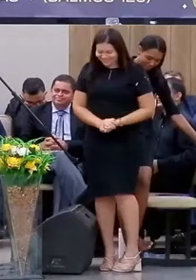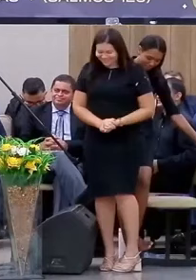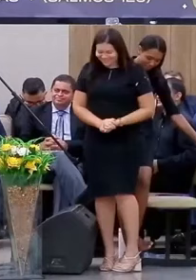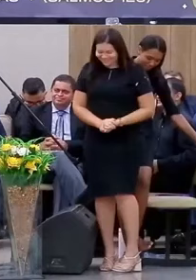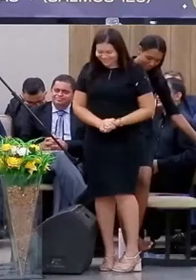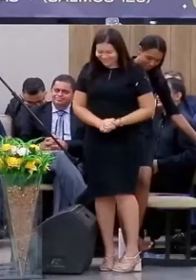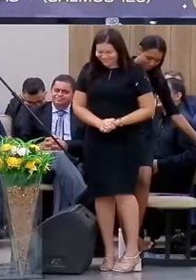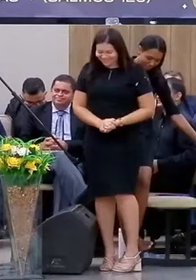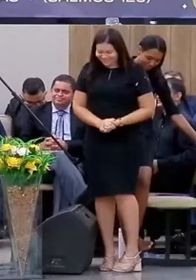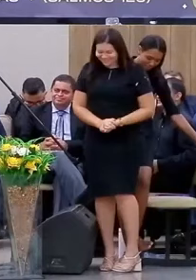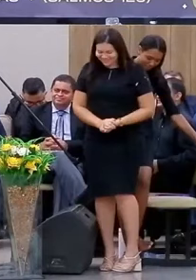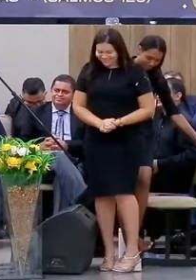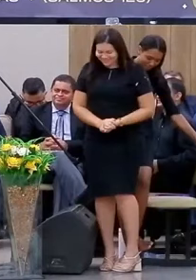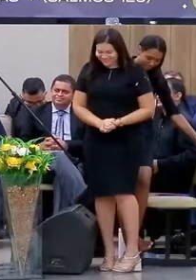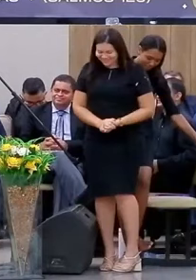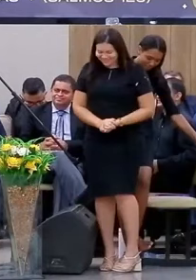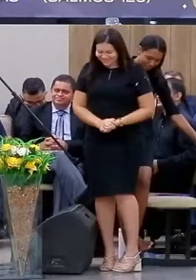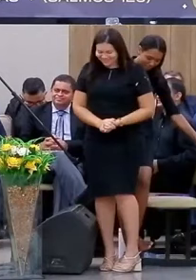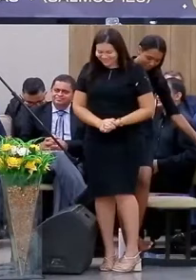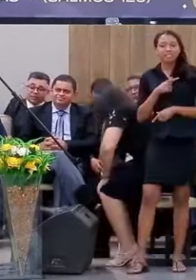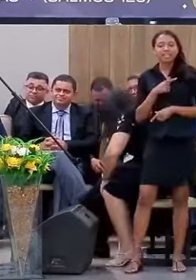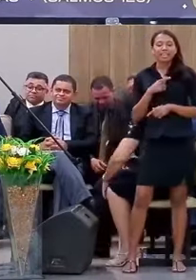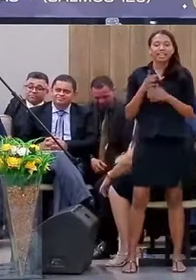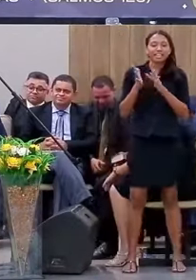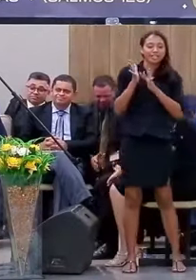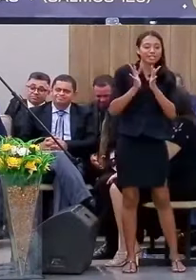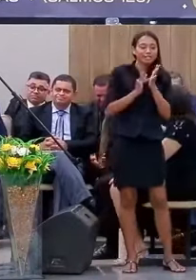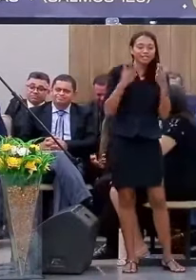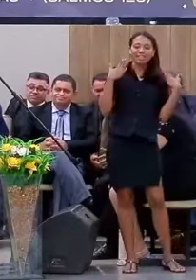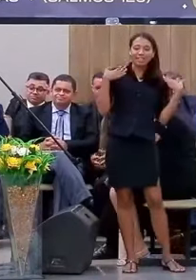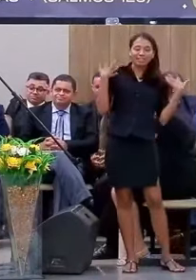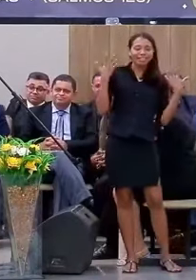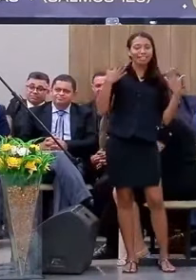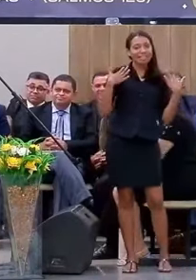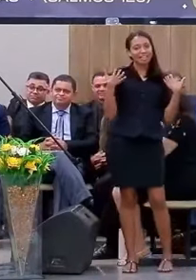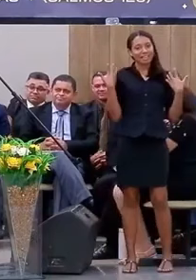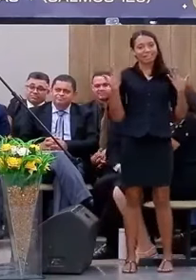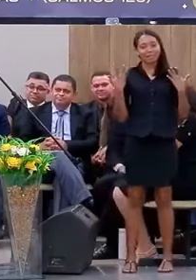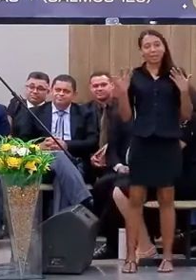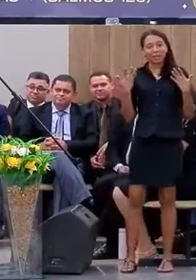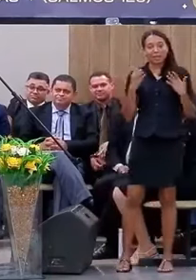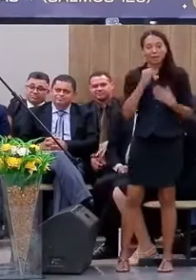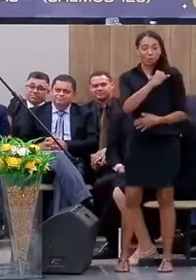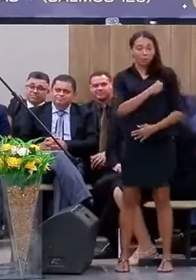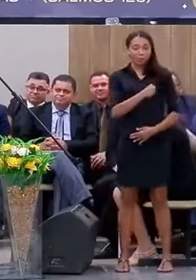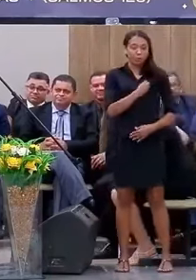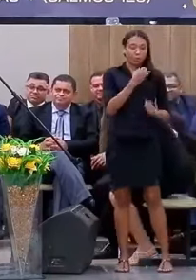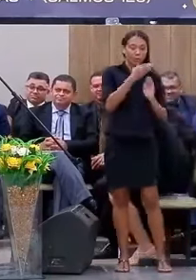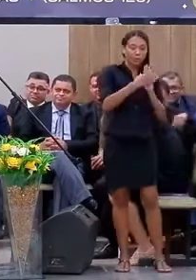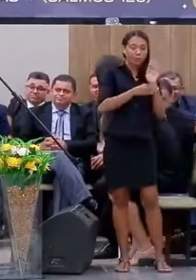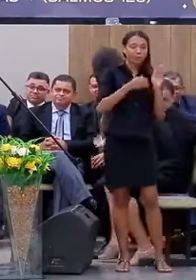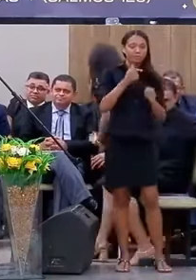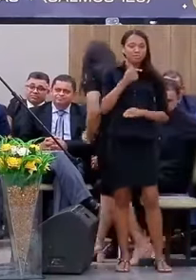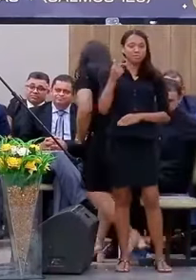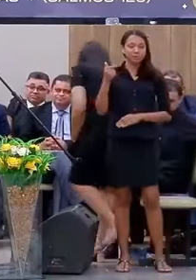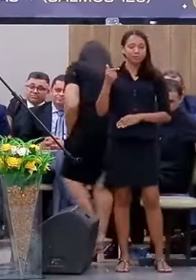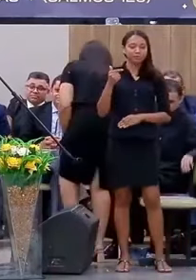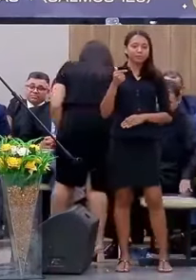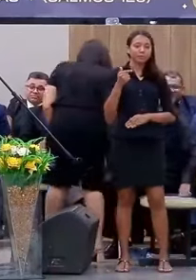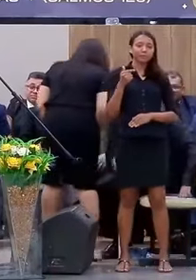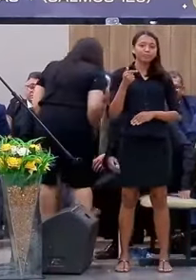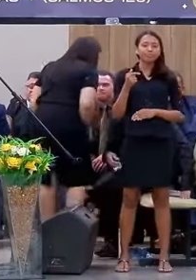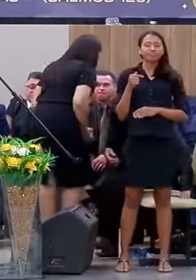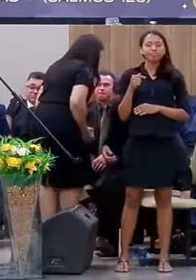que, irmão, quem tem Jesus só tem alegria. João 16:22, Jesus diz assim, assim